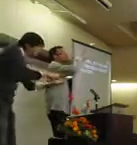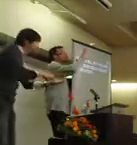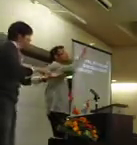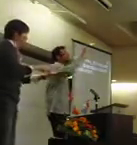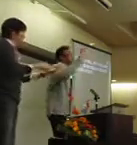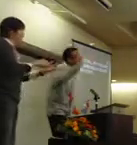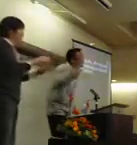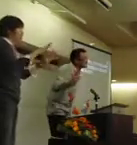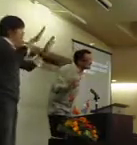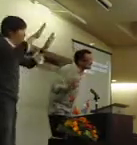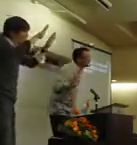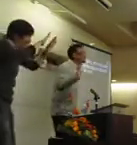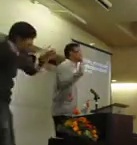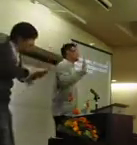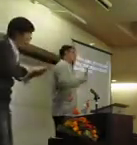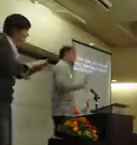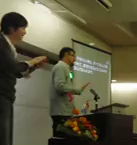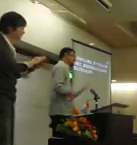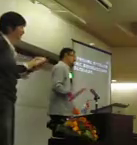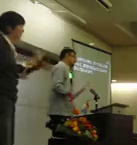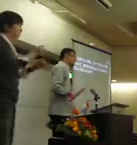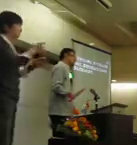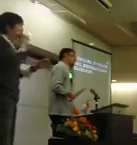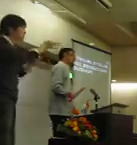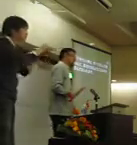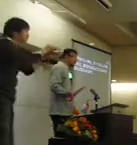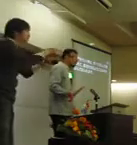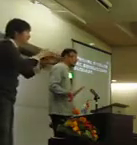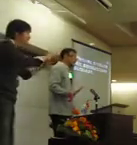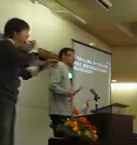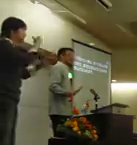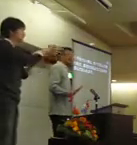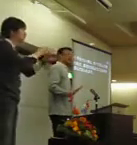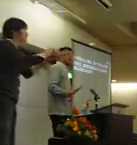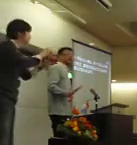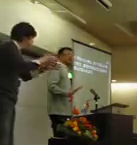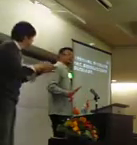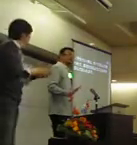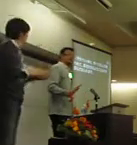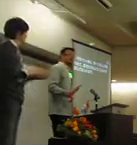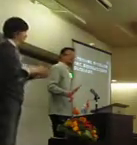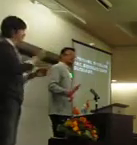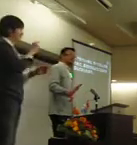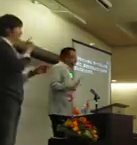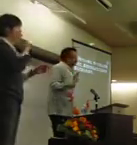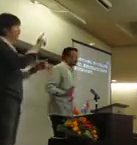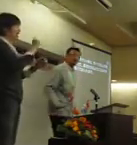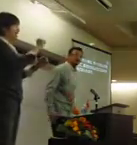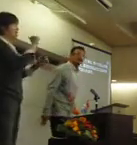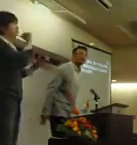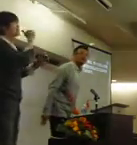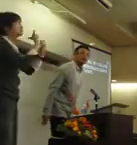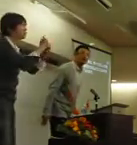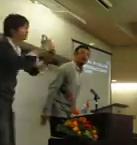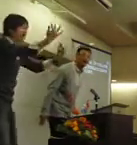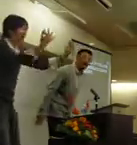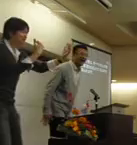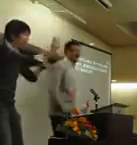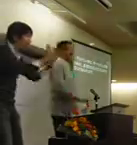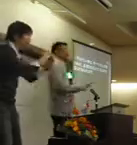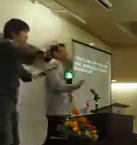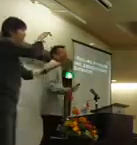っとまあ薄暗いし、スナックでね、まあ言っちゃ悪いけど、まあ、貧乏人がより集まってる